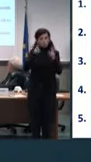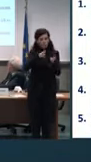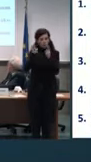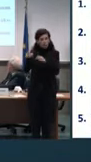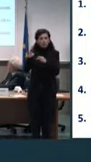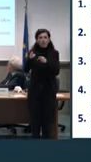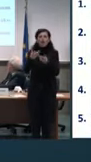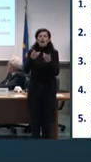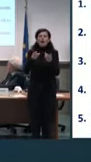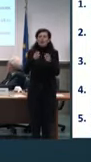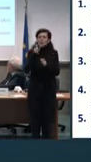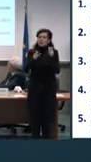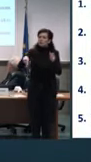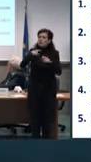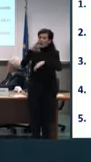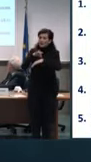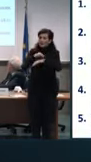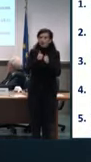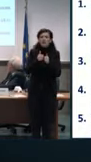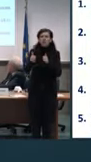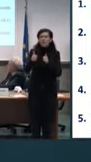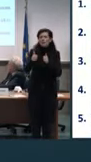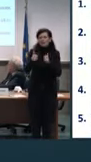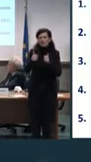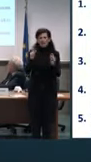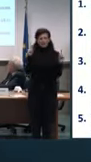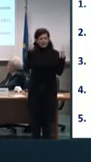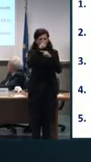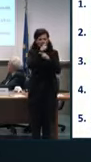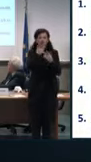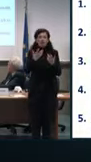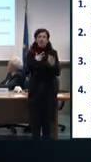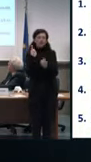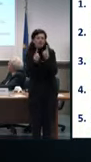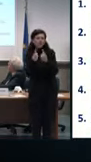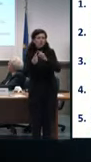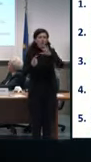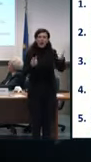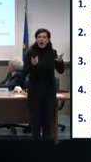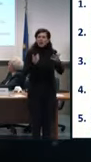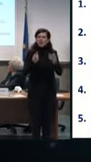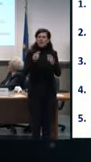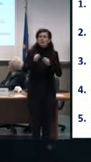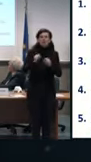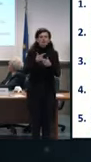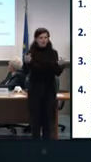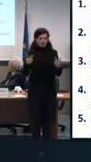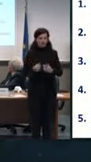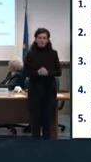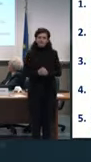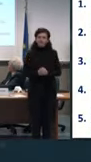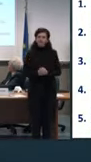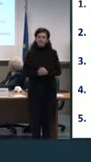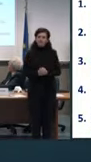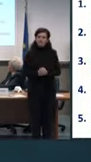poter fare un isolamento come si fa in ospedale perché sono tarati ovviamente per altri tipi di residenzialità da questi insieme di iniziative